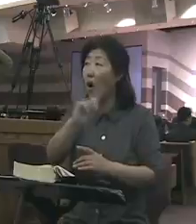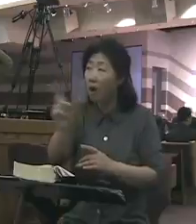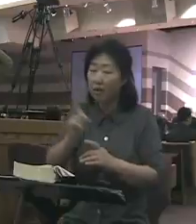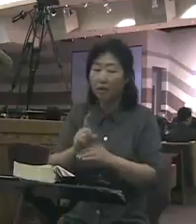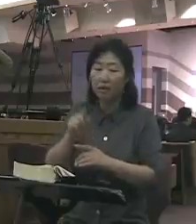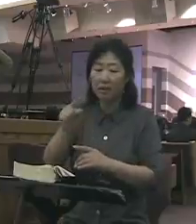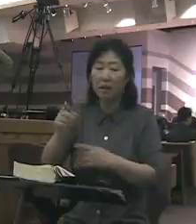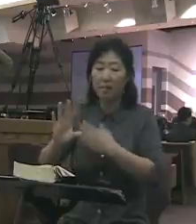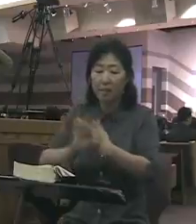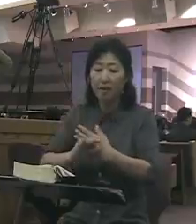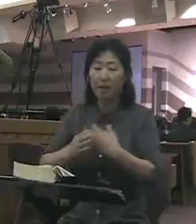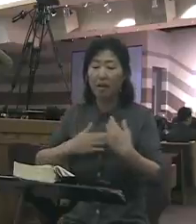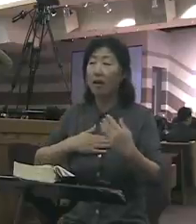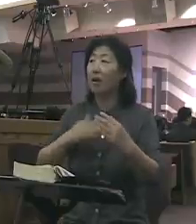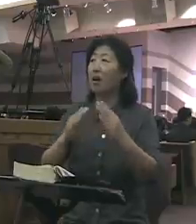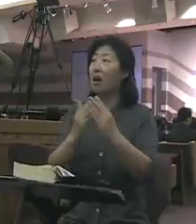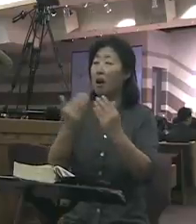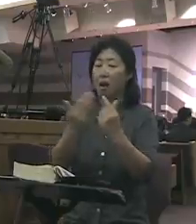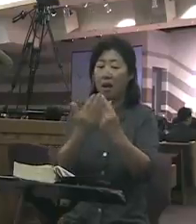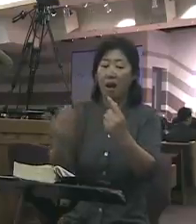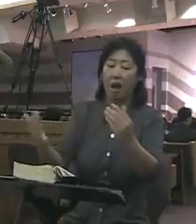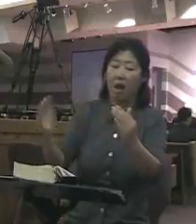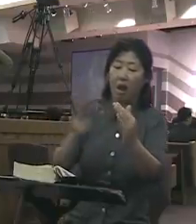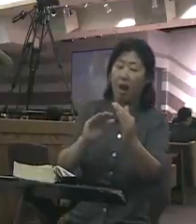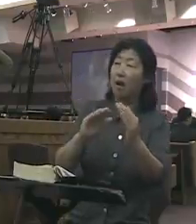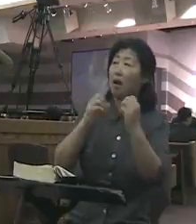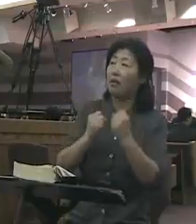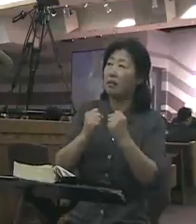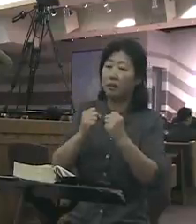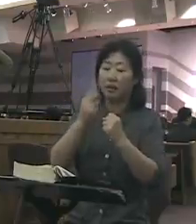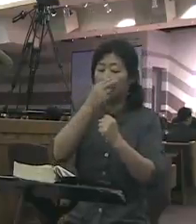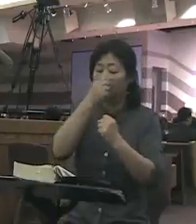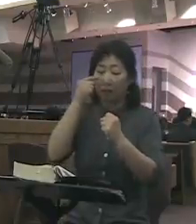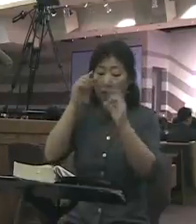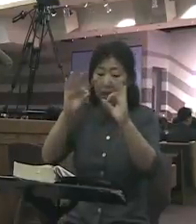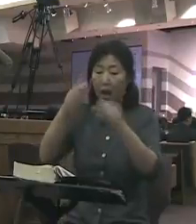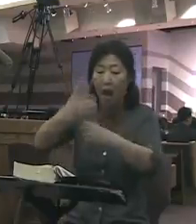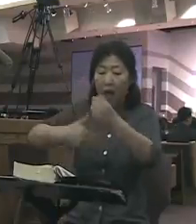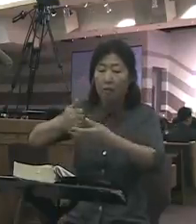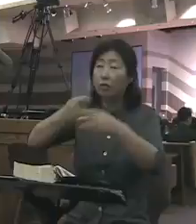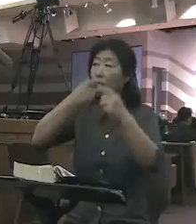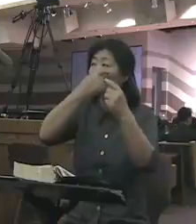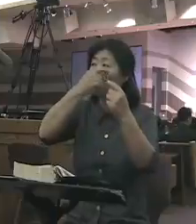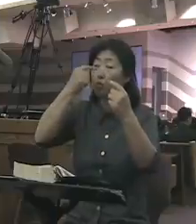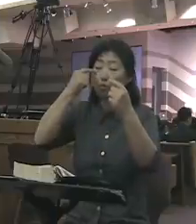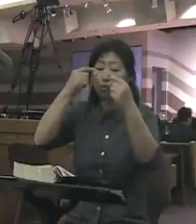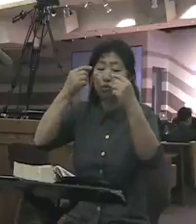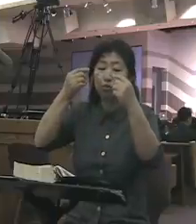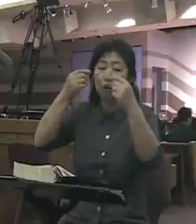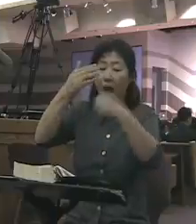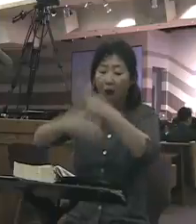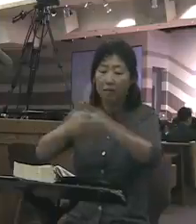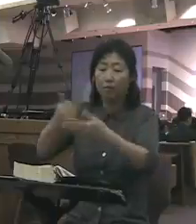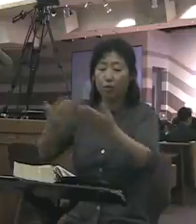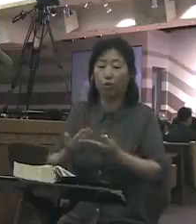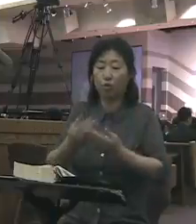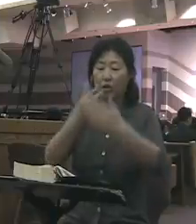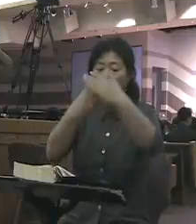나는 갇혀 있는 시각이 아니라 하나님이 주시는 시각으로, 하나님이 주시는 비전으로, 하나님이 허락하여